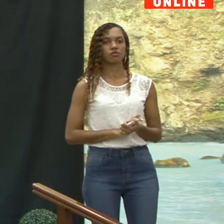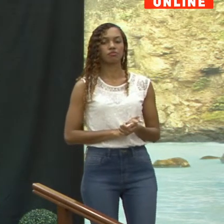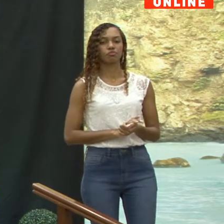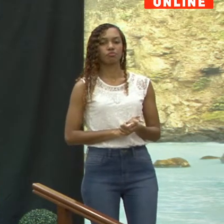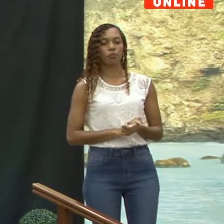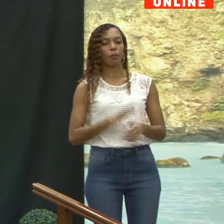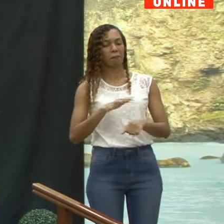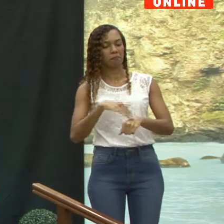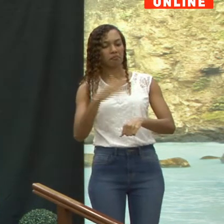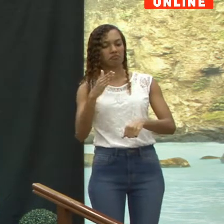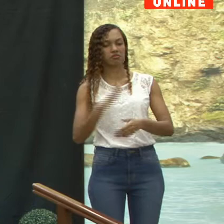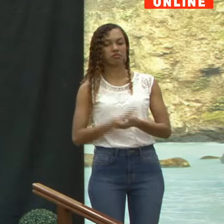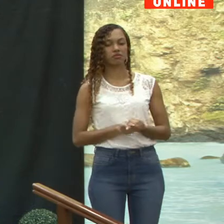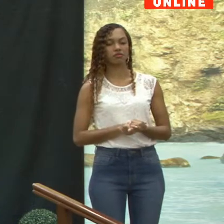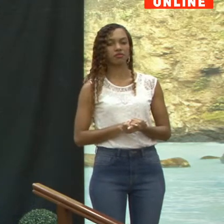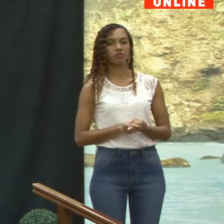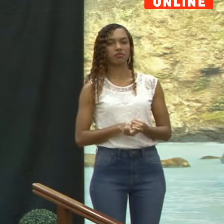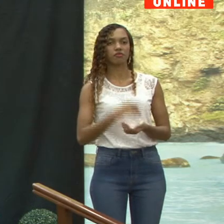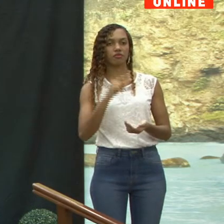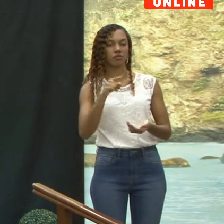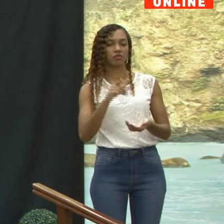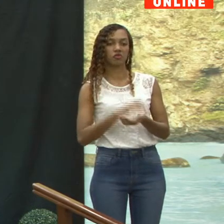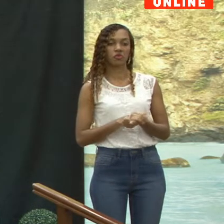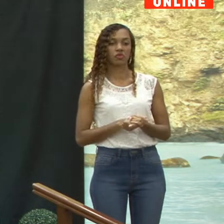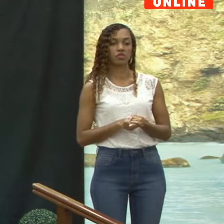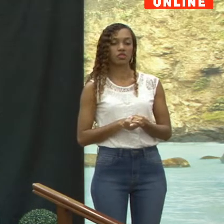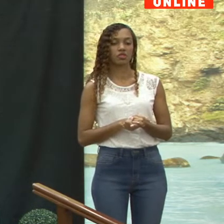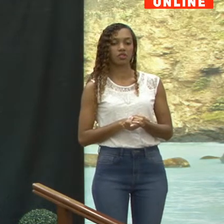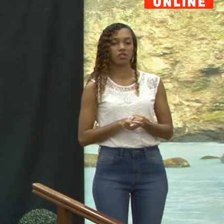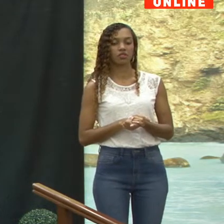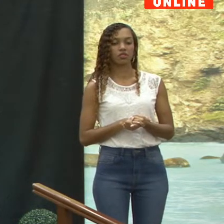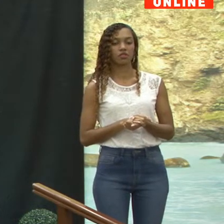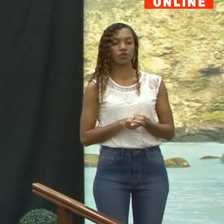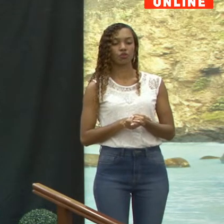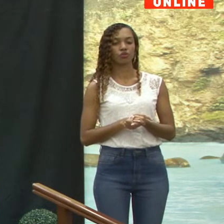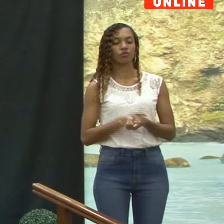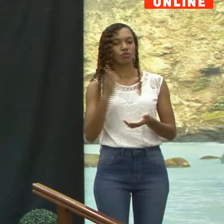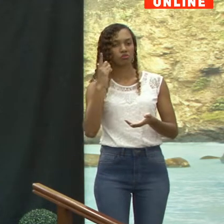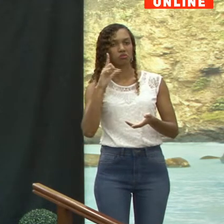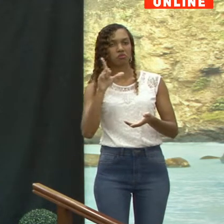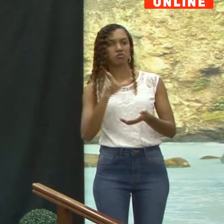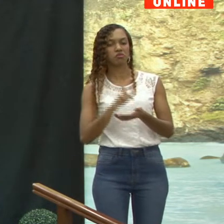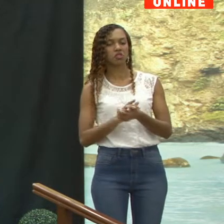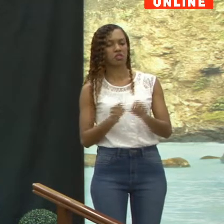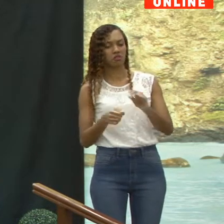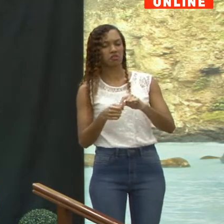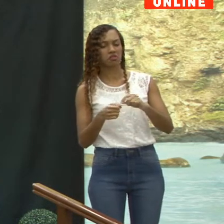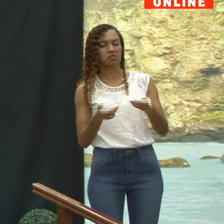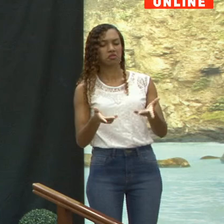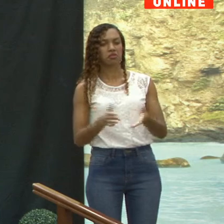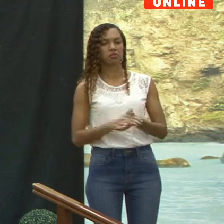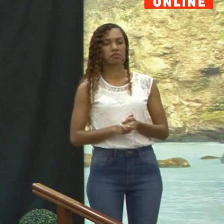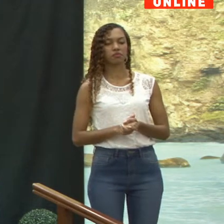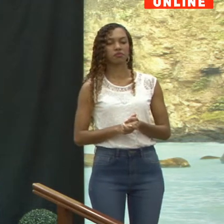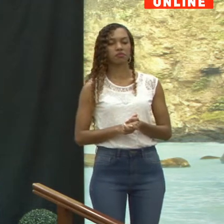Mas aí, quem sabe, você pode se virar um dia, 3 dias, uma semana. Mas alguém já ficou um